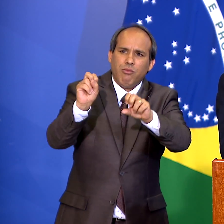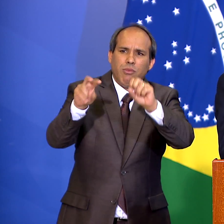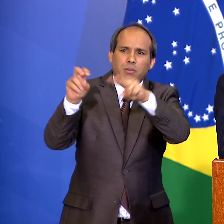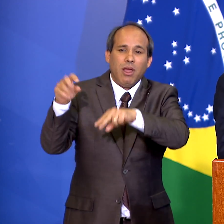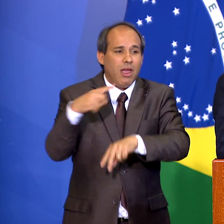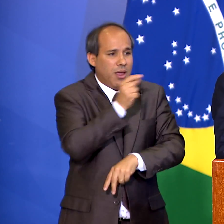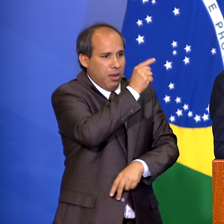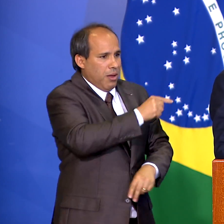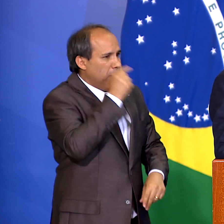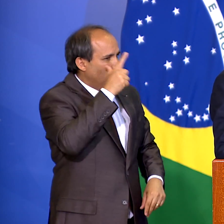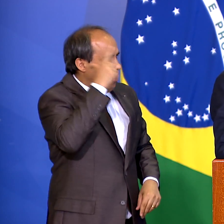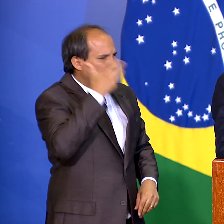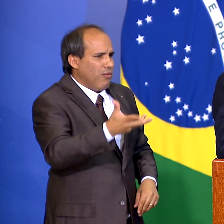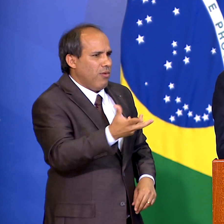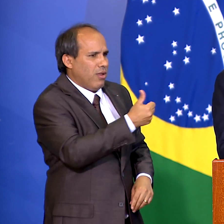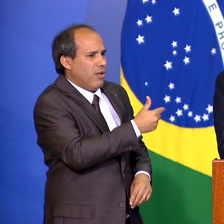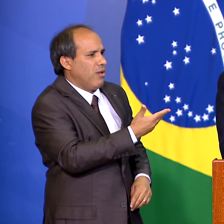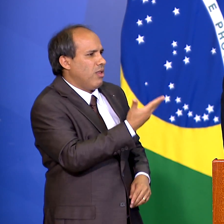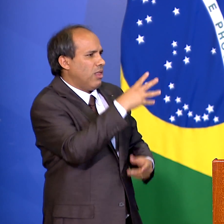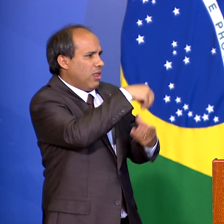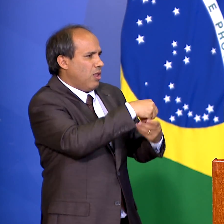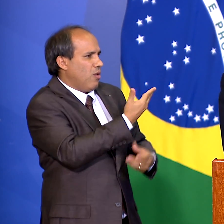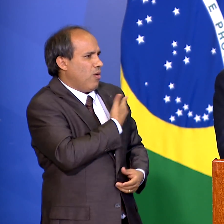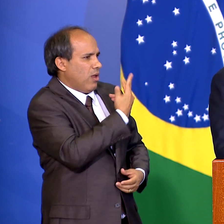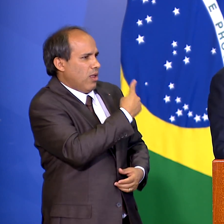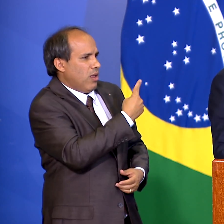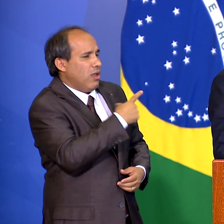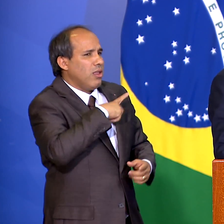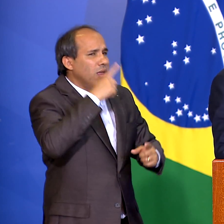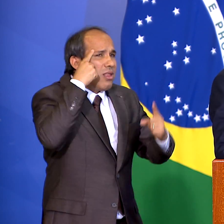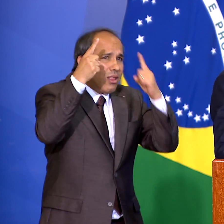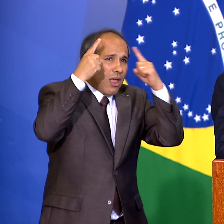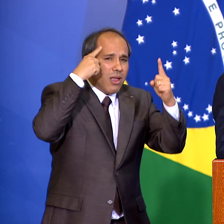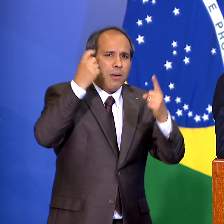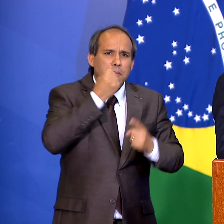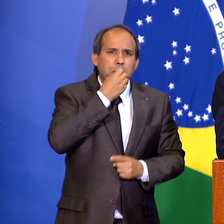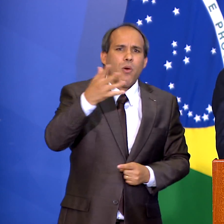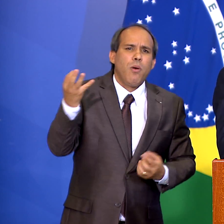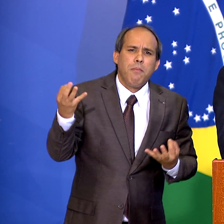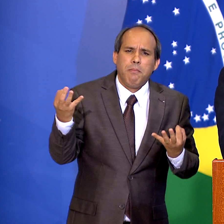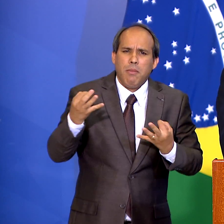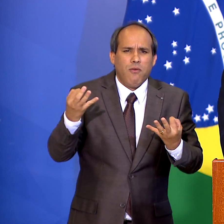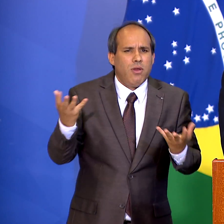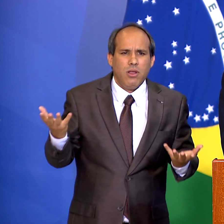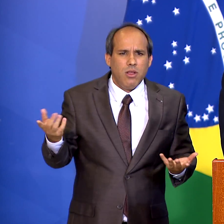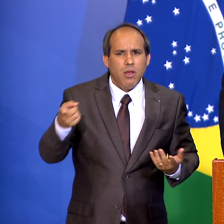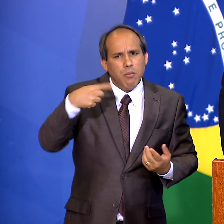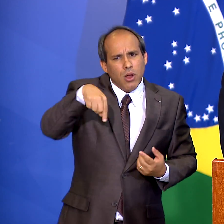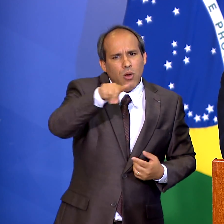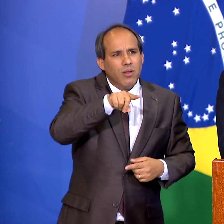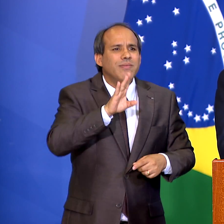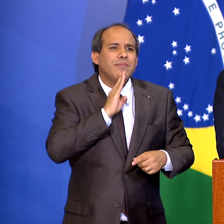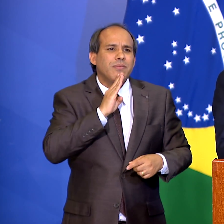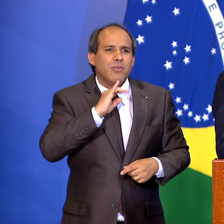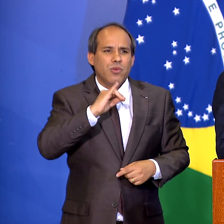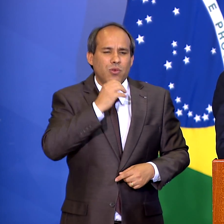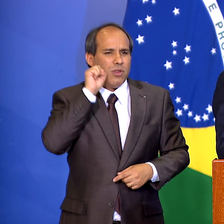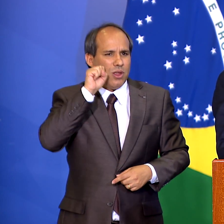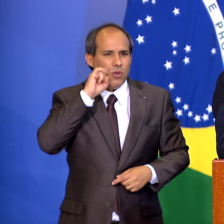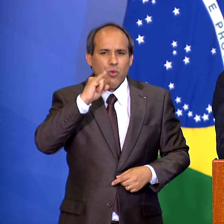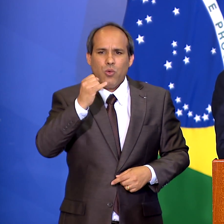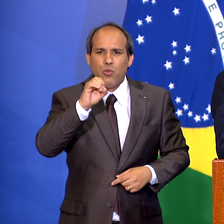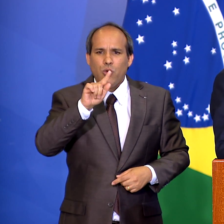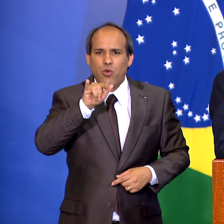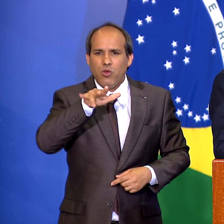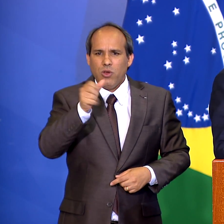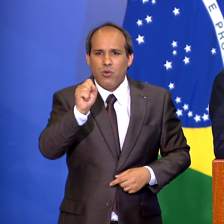economia que tem essas, junto com seus colegas, né, essas ideias brilhantes para todos nós. Como tivemos com o senador Jorginho de Santa Catarina,